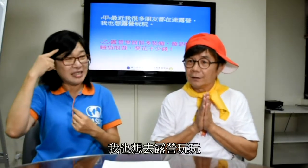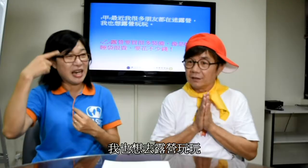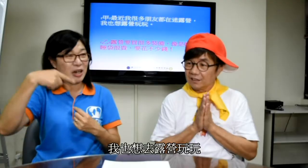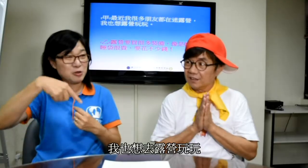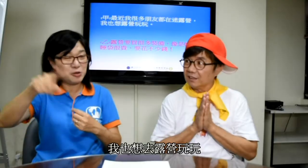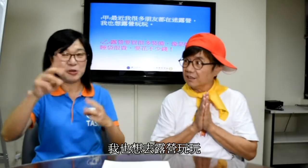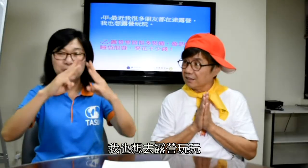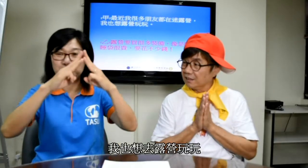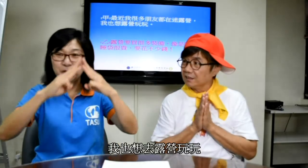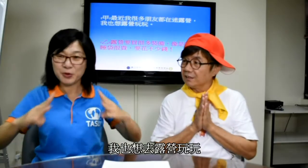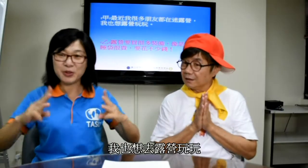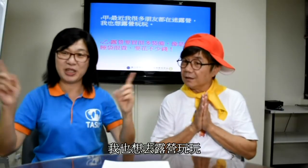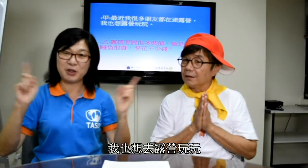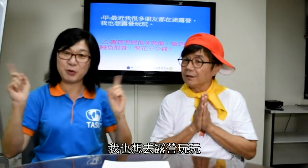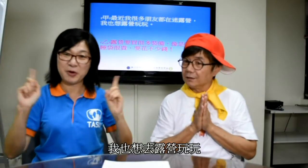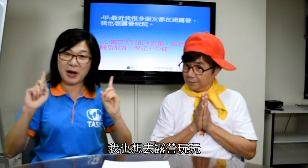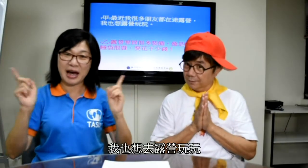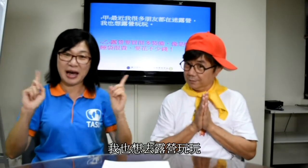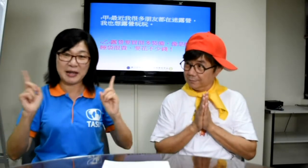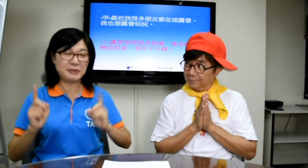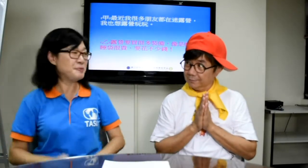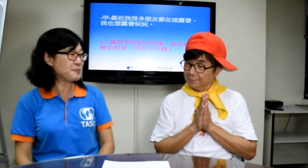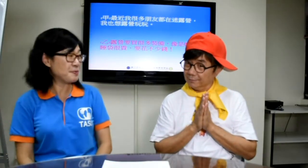想去露营玩玩。